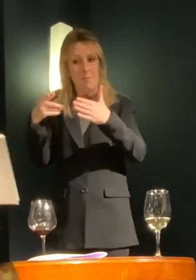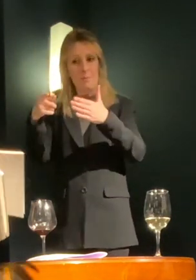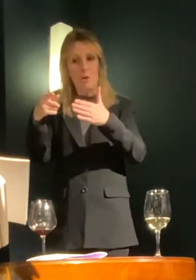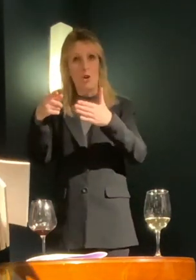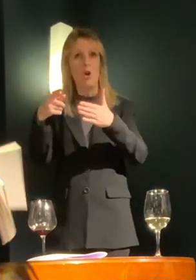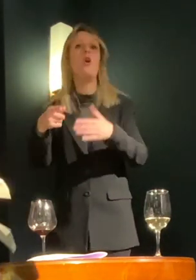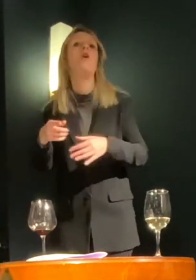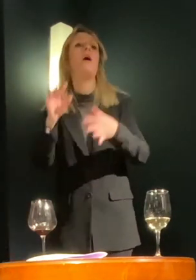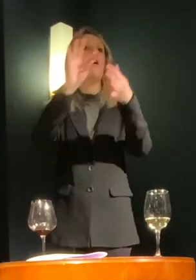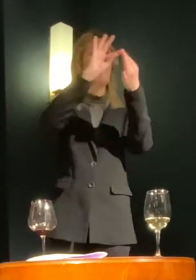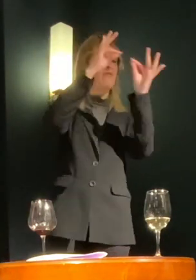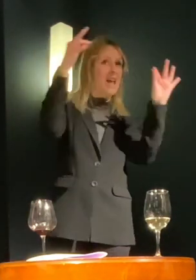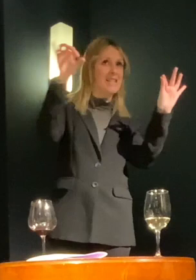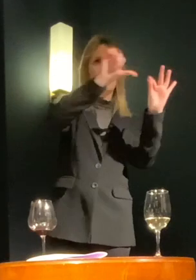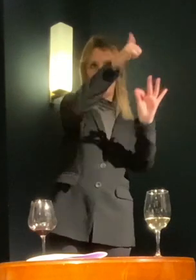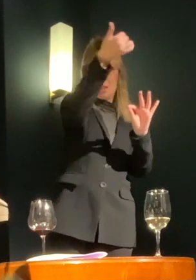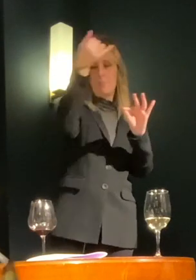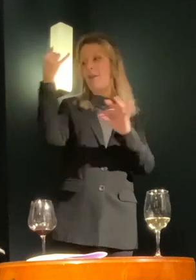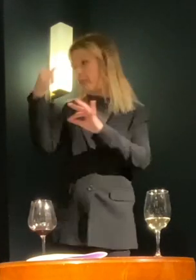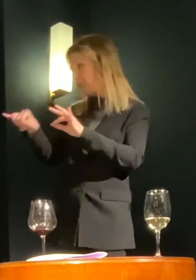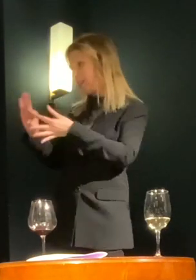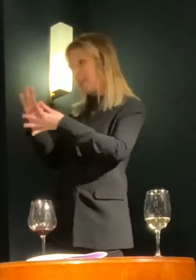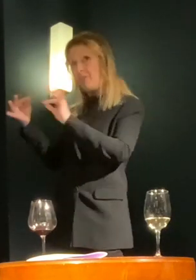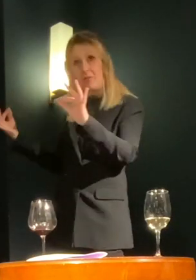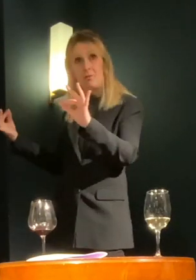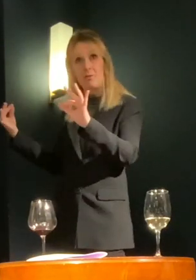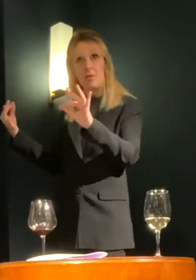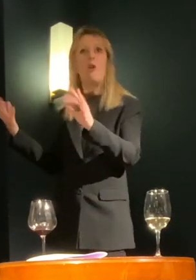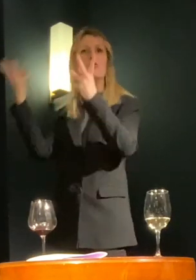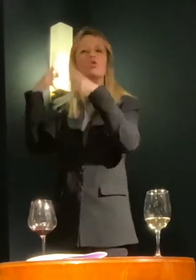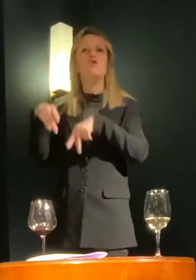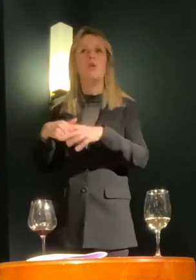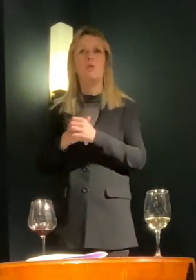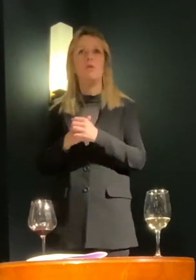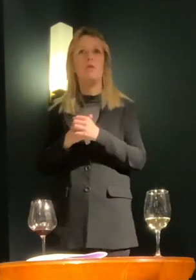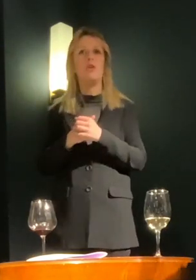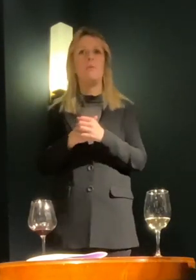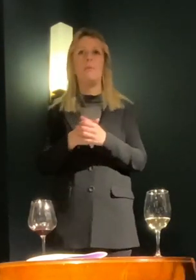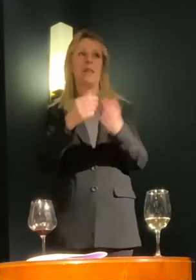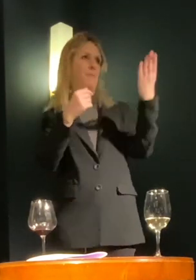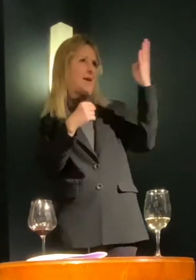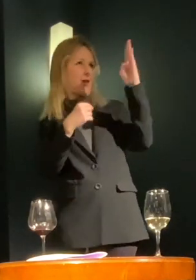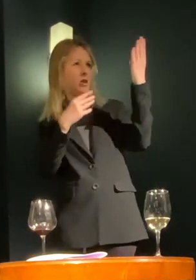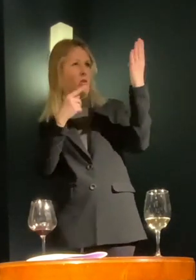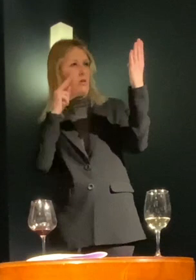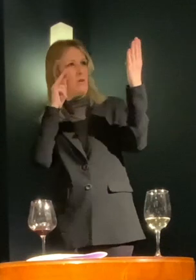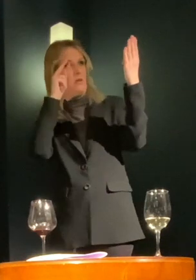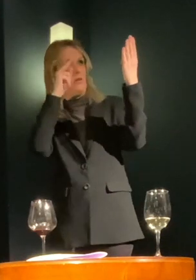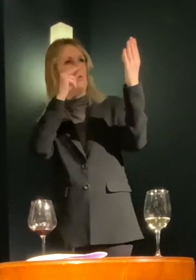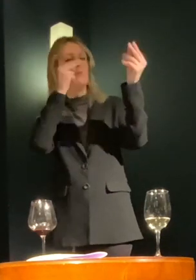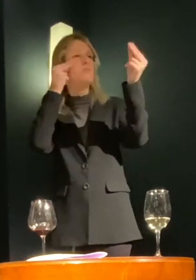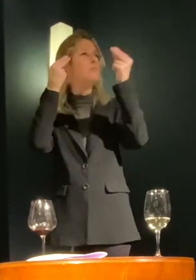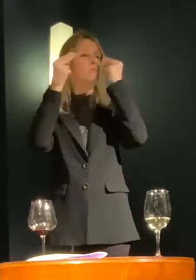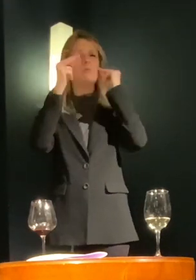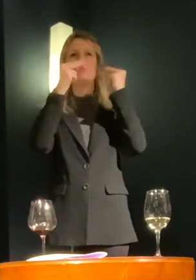si parlano. Non vi sto svelando niente, giuro. Davanti allo specchio, Valerio si sta truccando la faccia